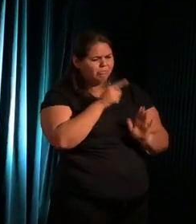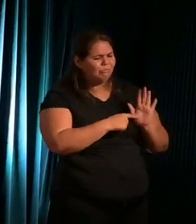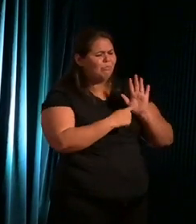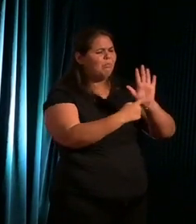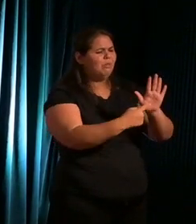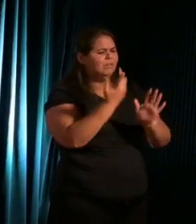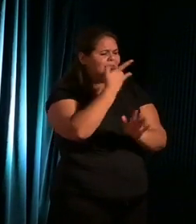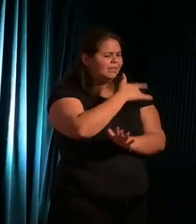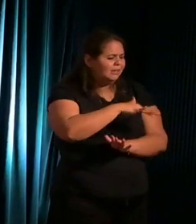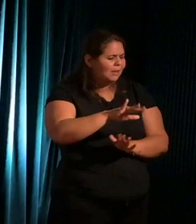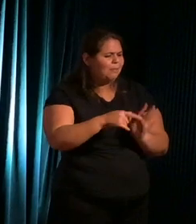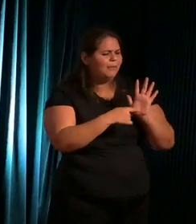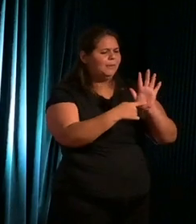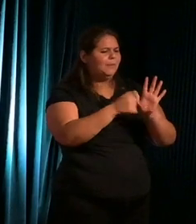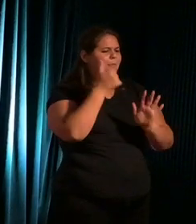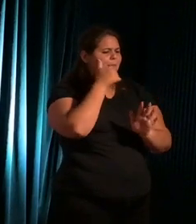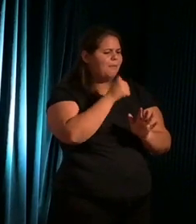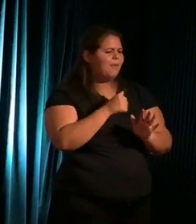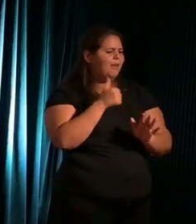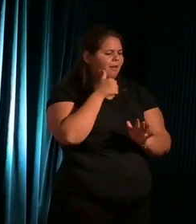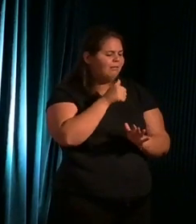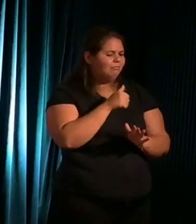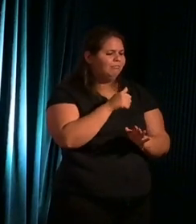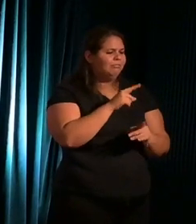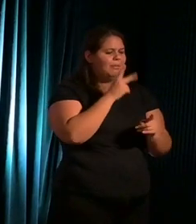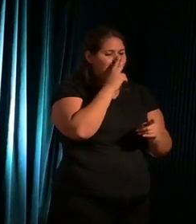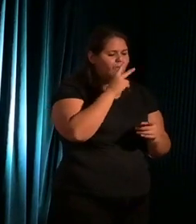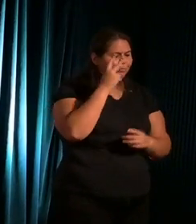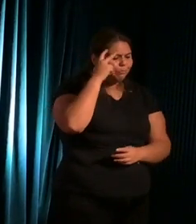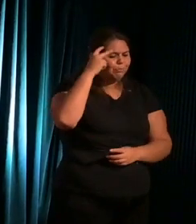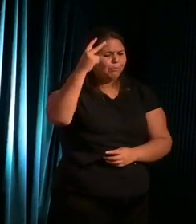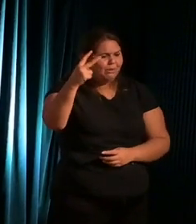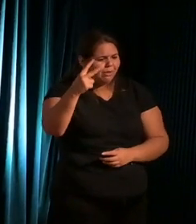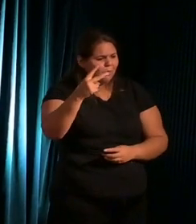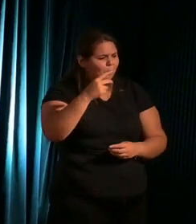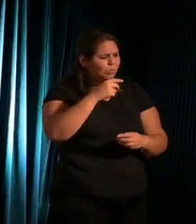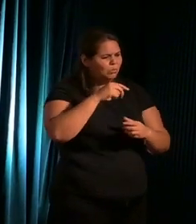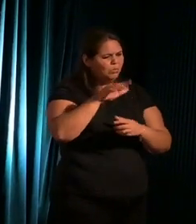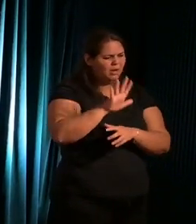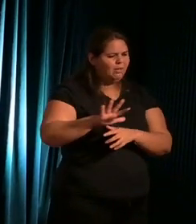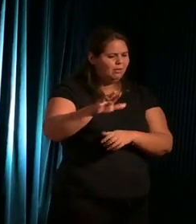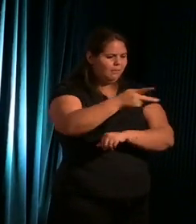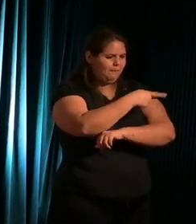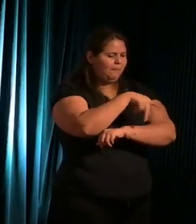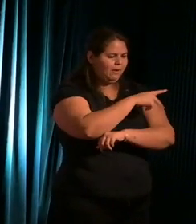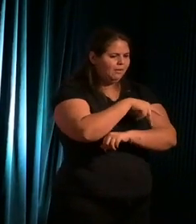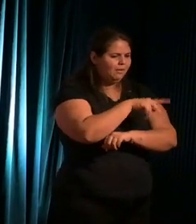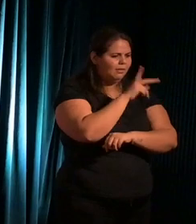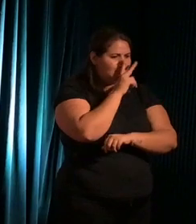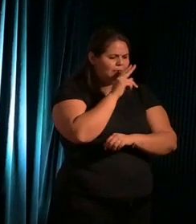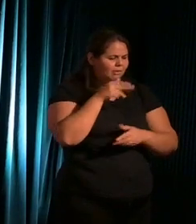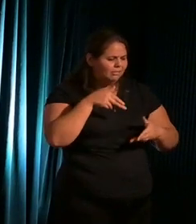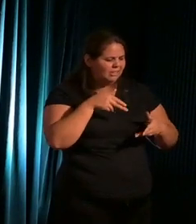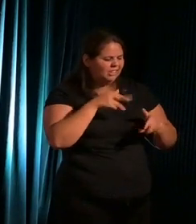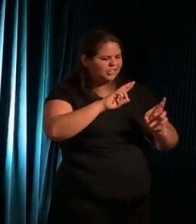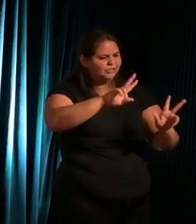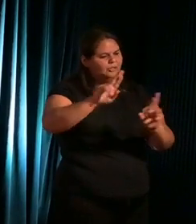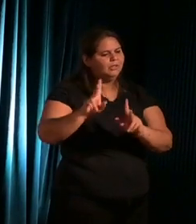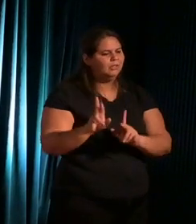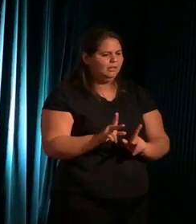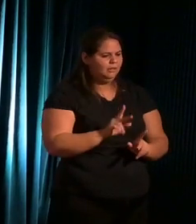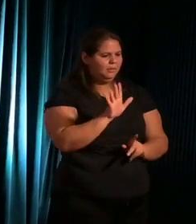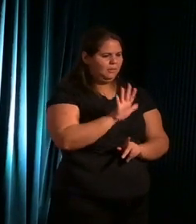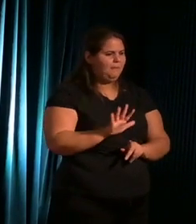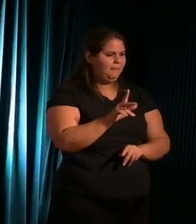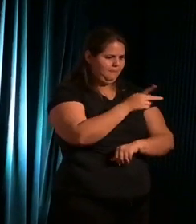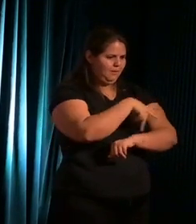crianças, enaltecendo as mulheres, enaltecendo a cultura burkinabé, que nasceu em tal etnia. E ele só